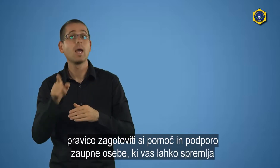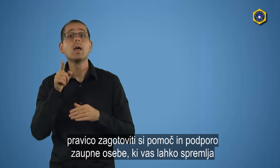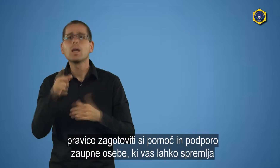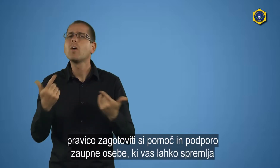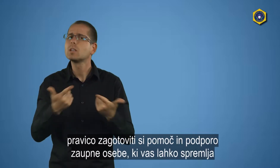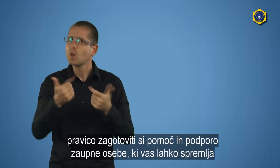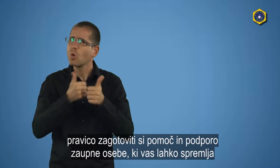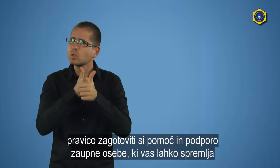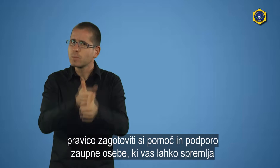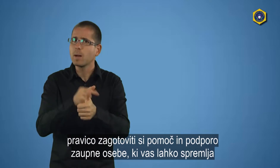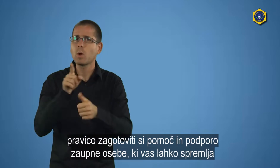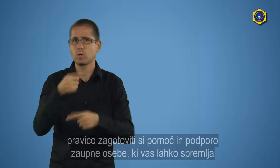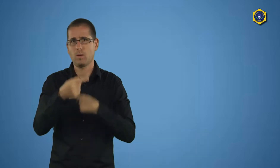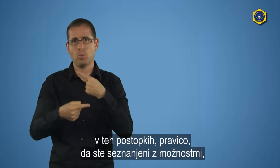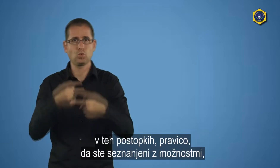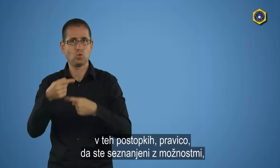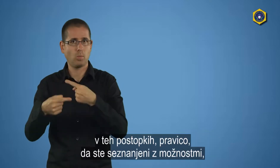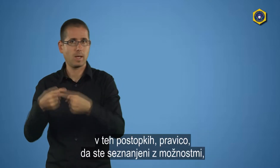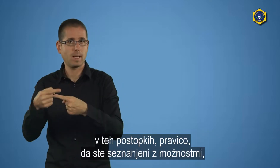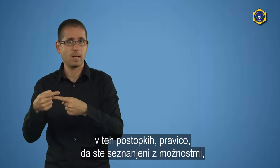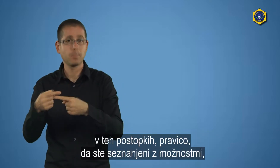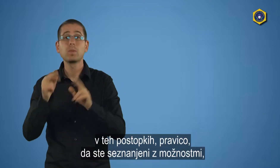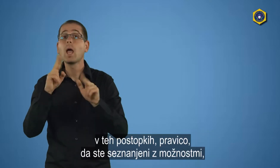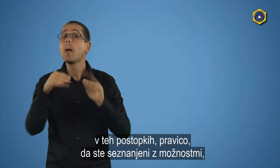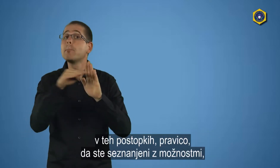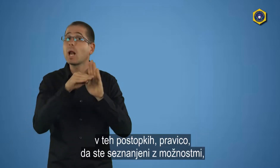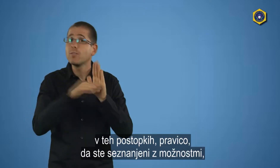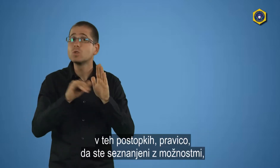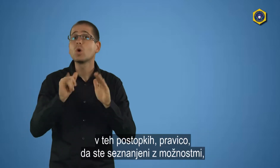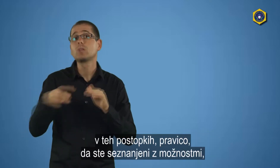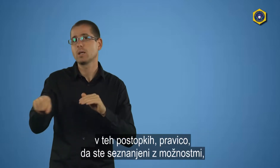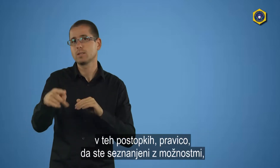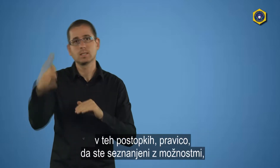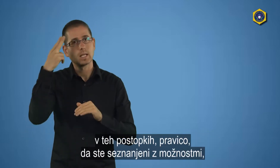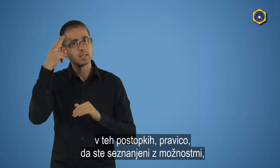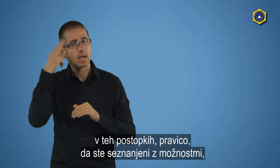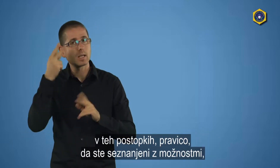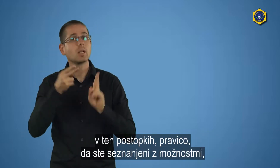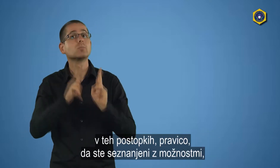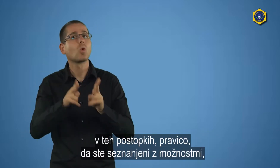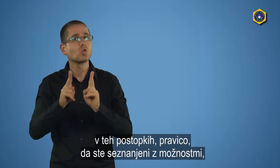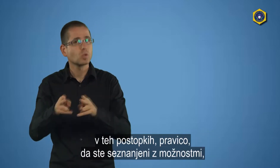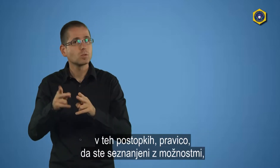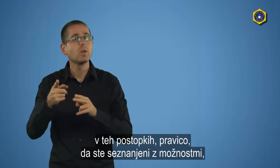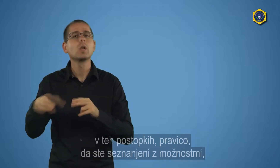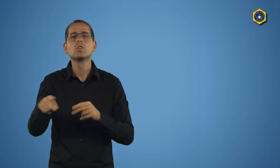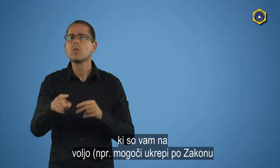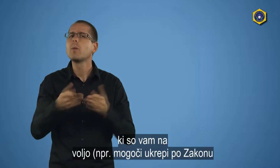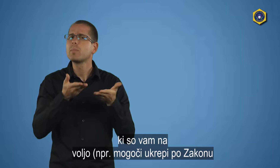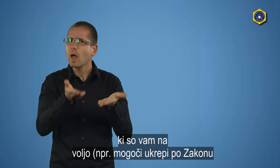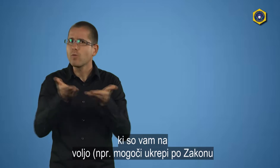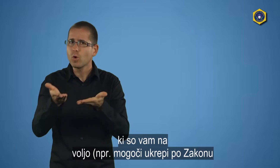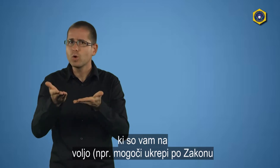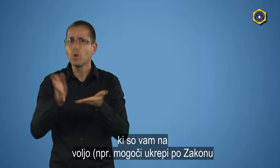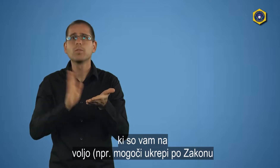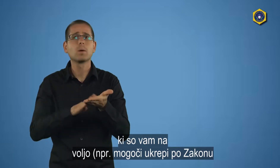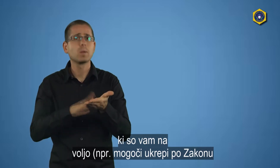vas lahko spremlja v teh postopkih, pravico, da ste seznanjeni z možnostmi, ki so vam na voljo, na